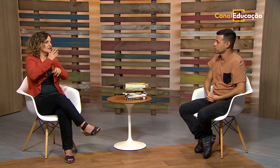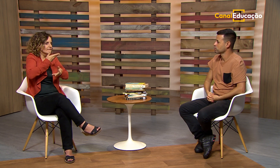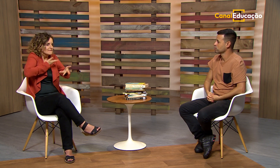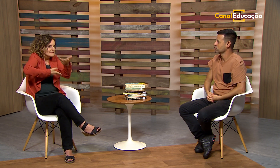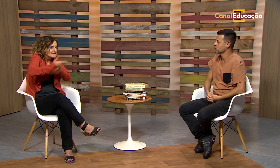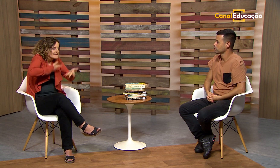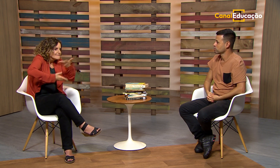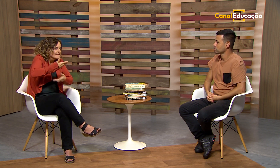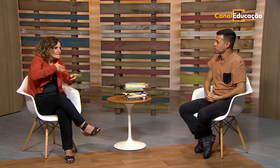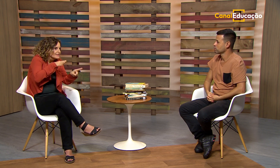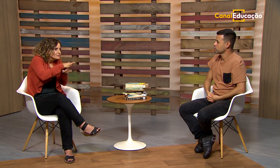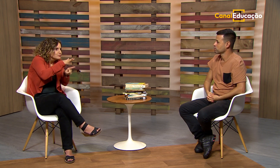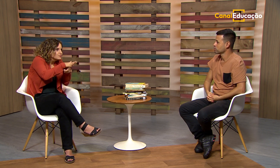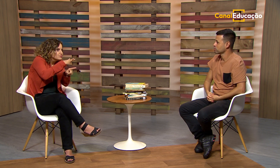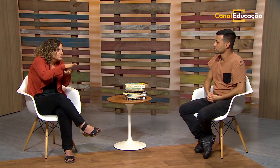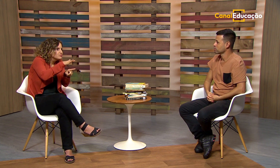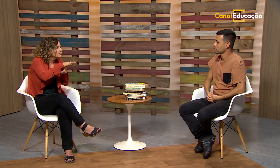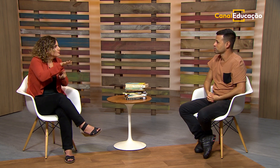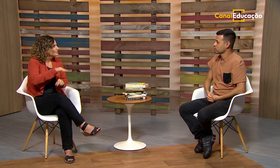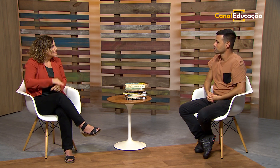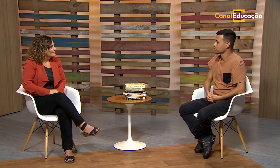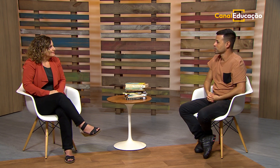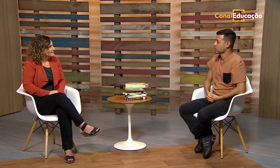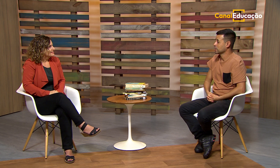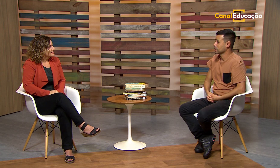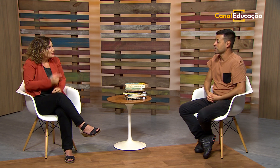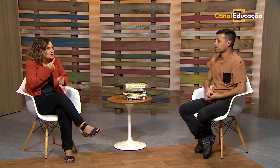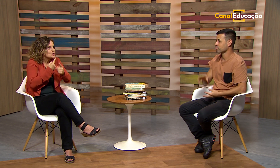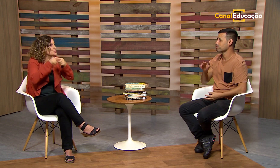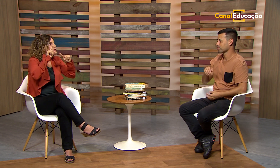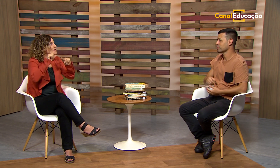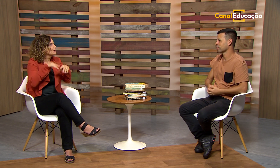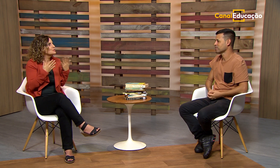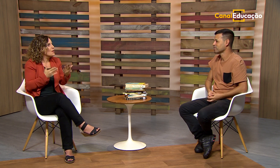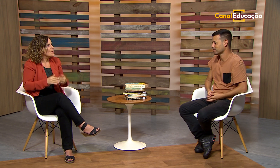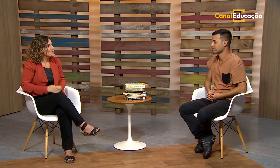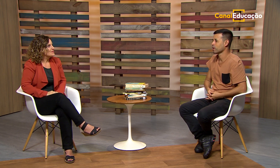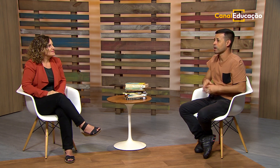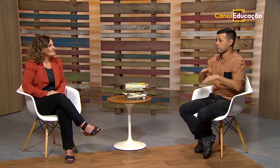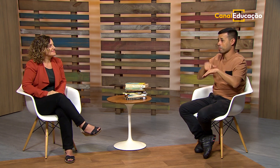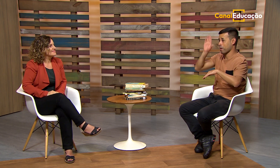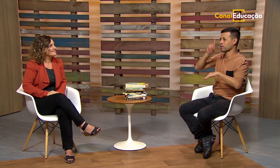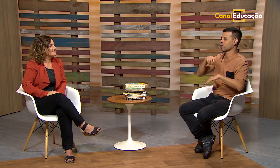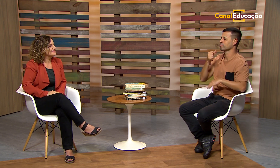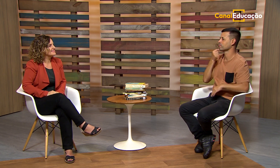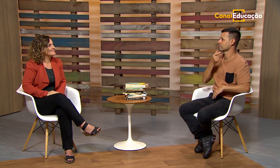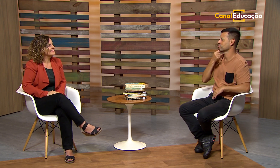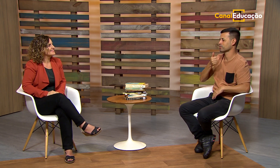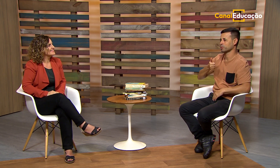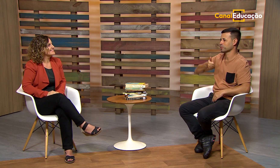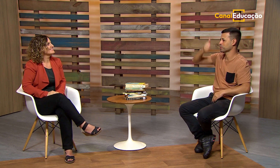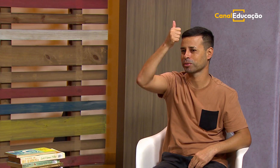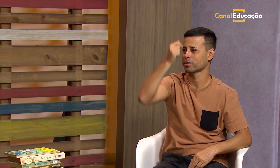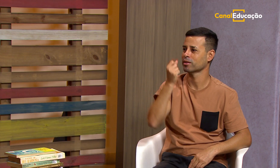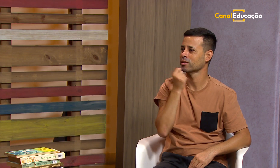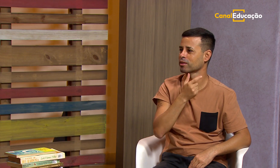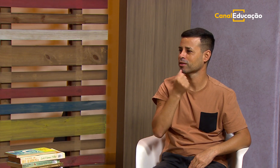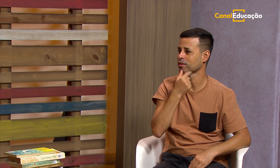live que teve mais adesão, que mais bombou? As temáticas de piada foram